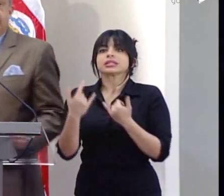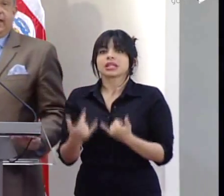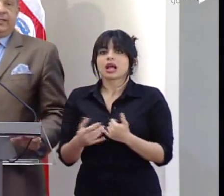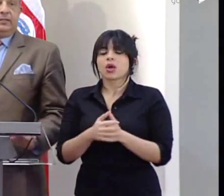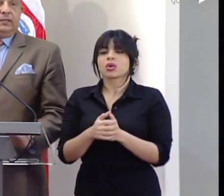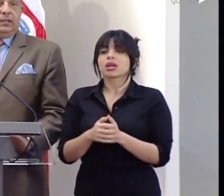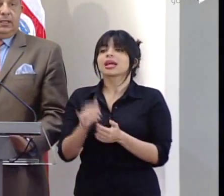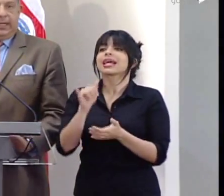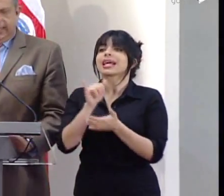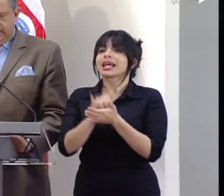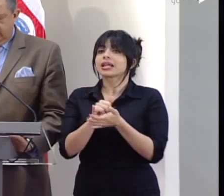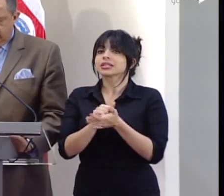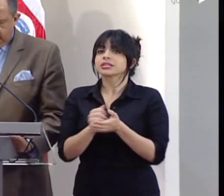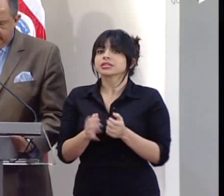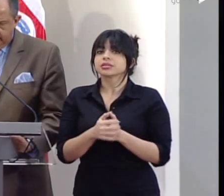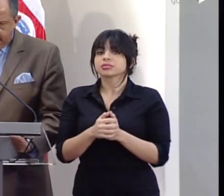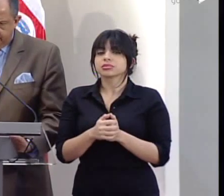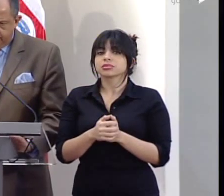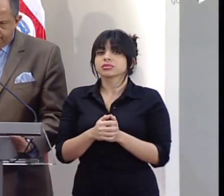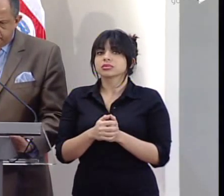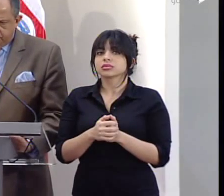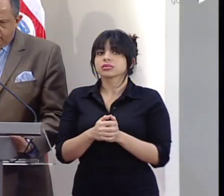y esa es la